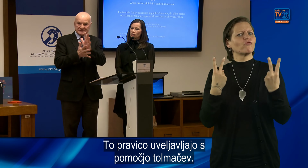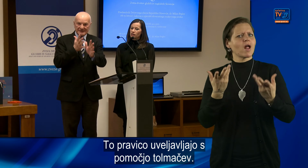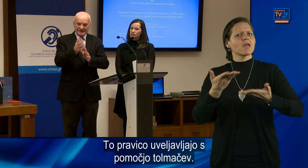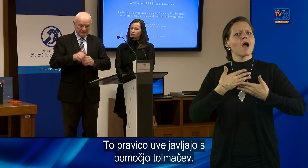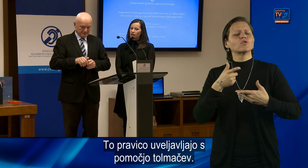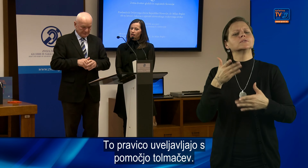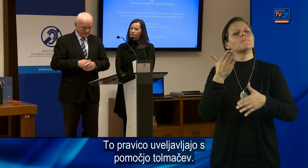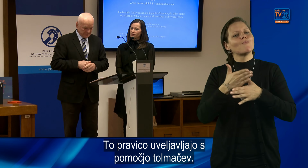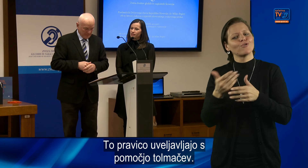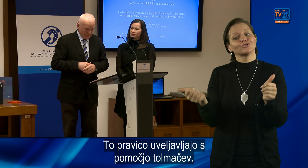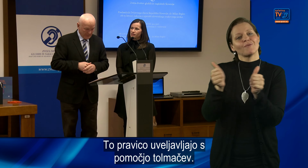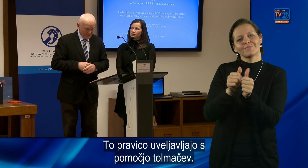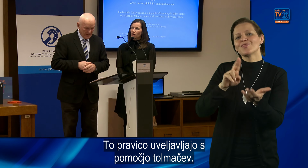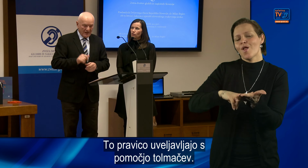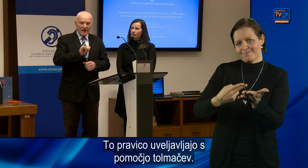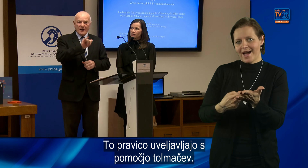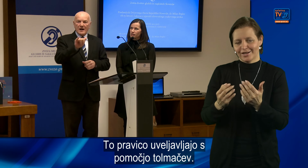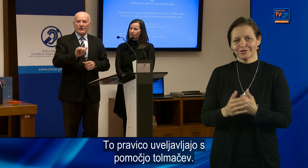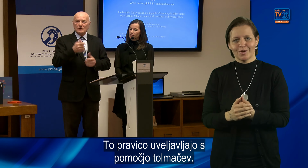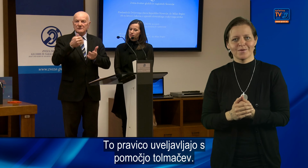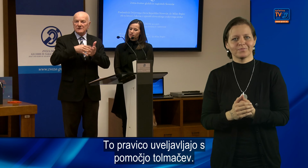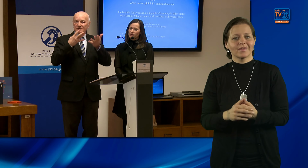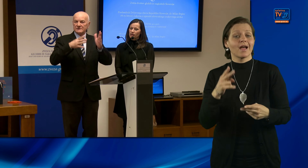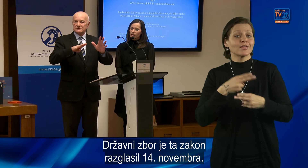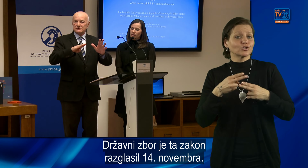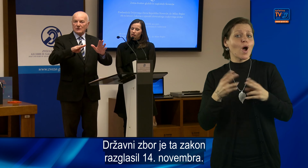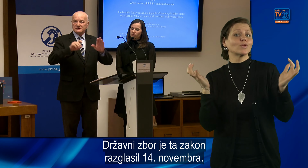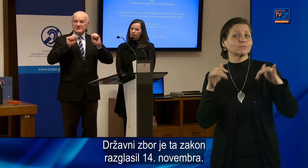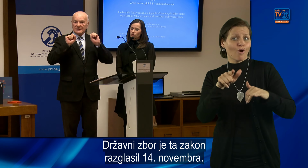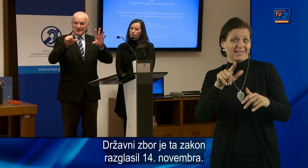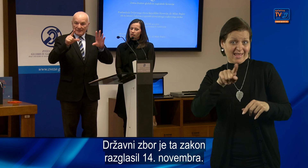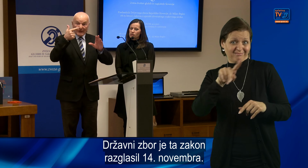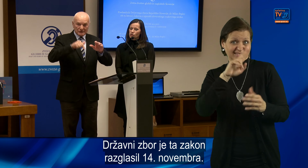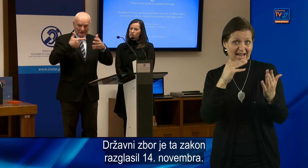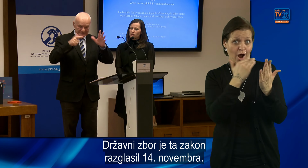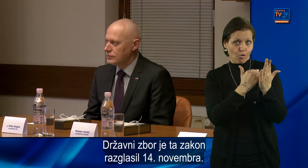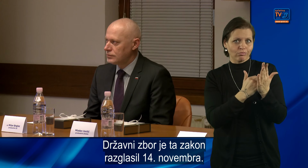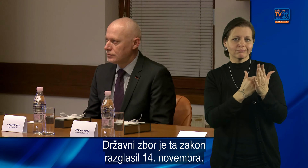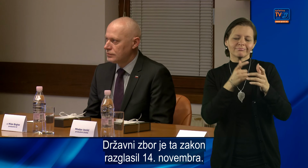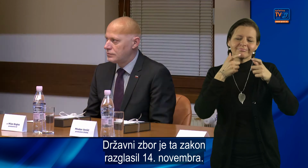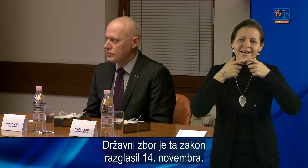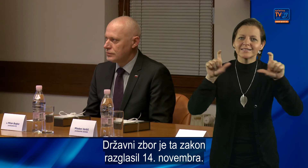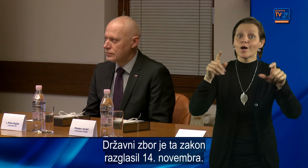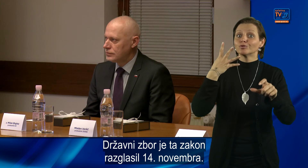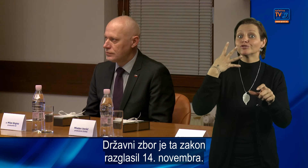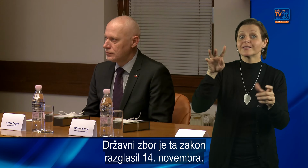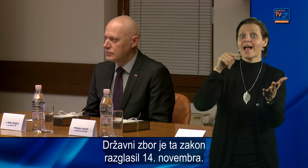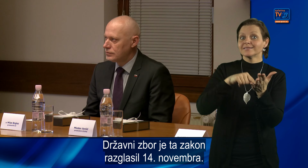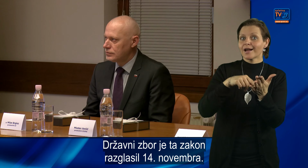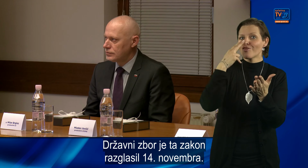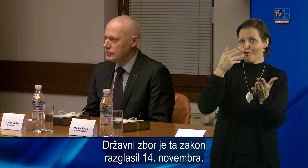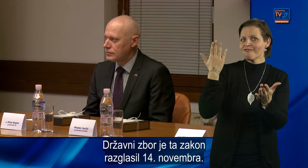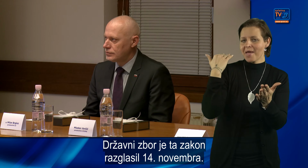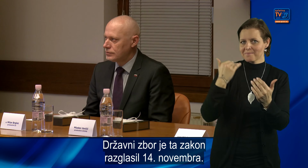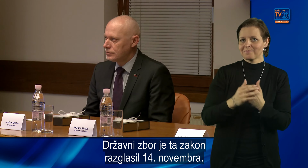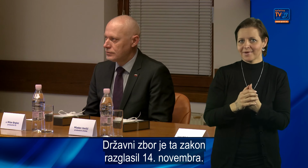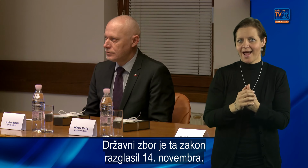pravico uveljavljajo s pomočjo tolmačev. Državni zbor je ta zakon razglasil 14.